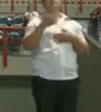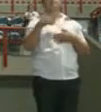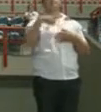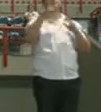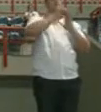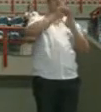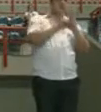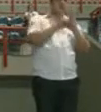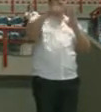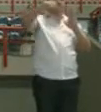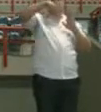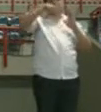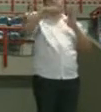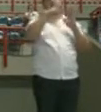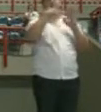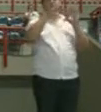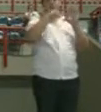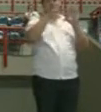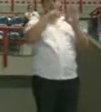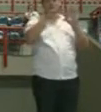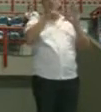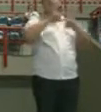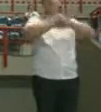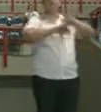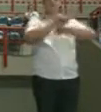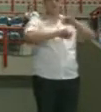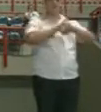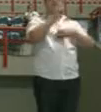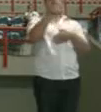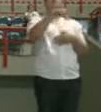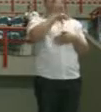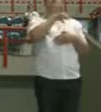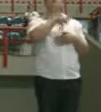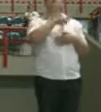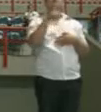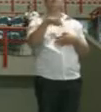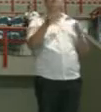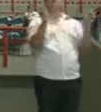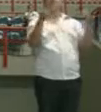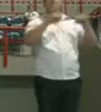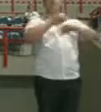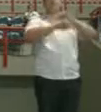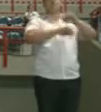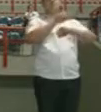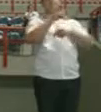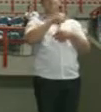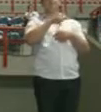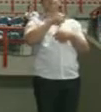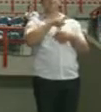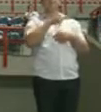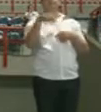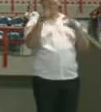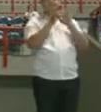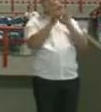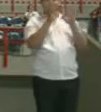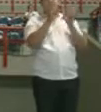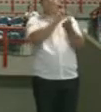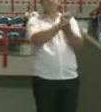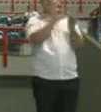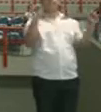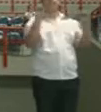século XIX, com o advento e a possibilidade de haver a libertação